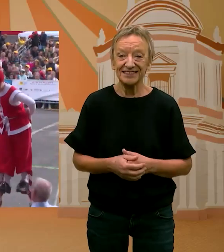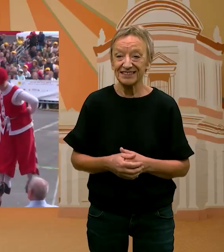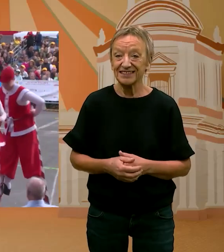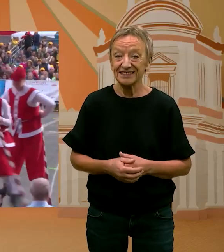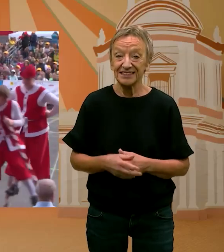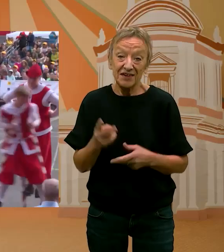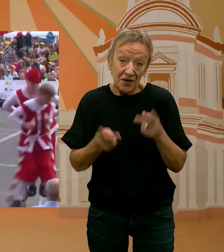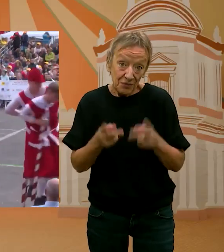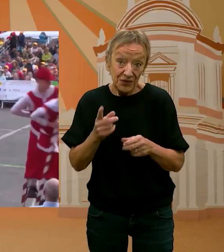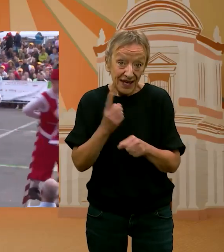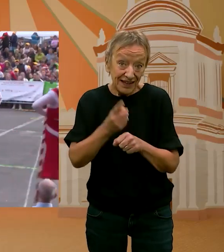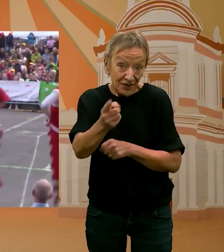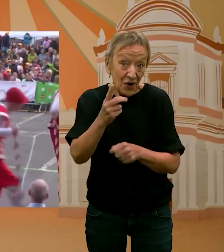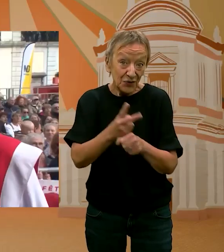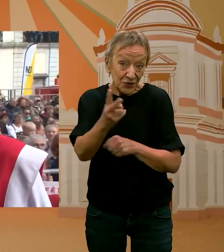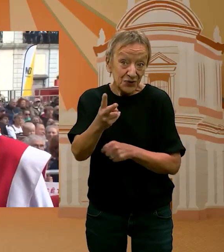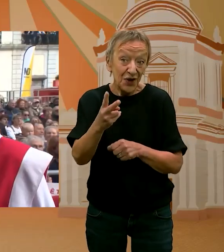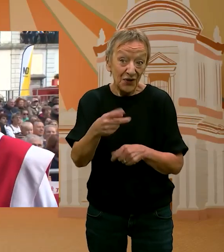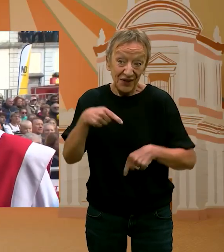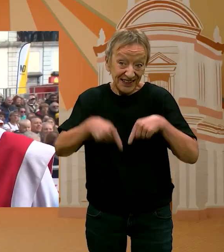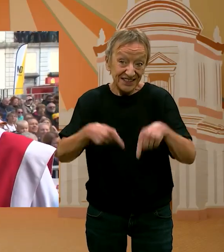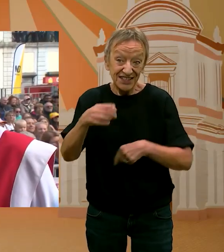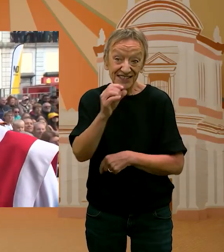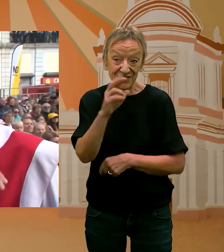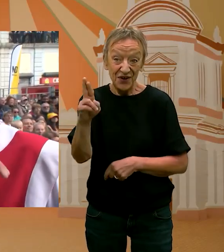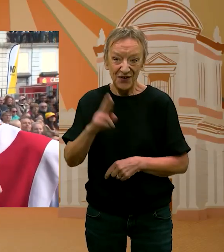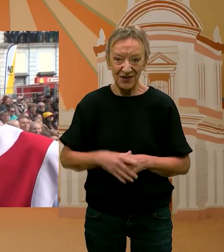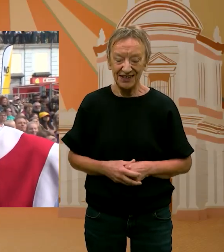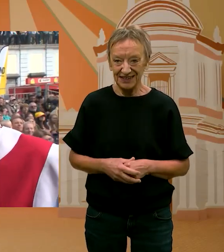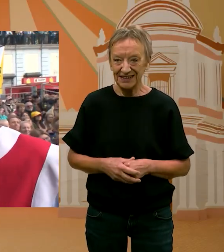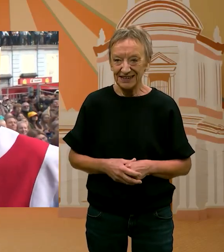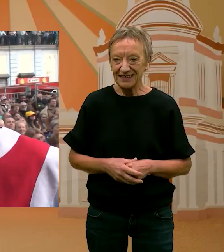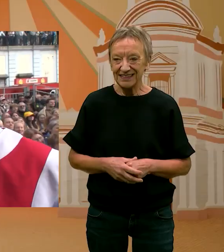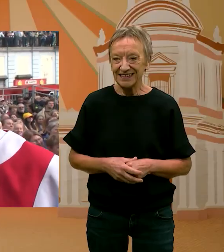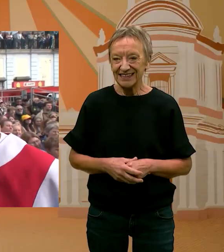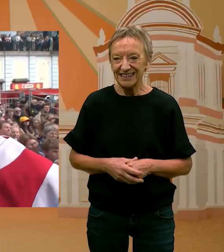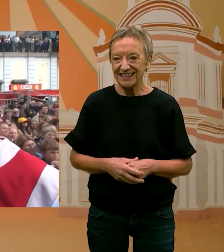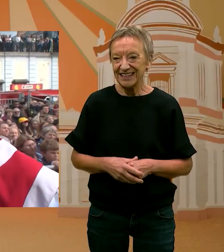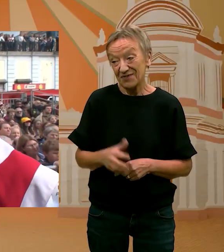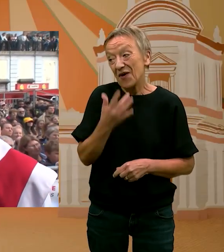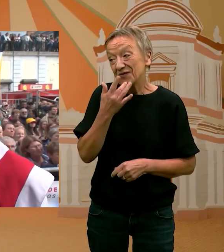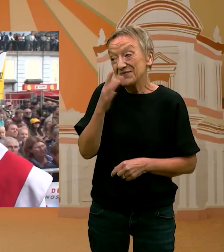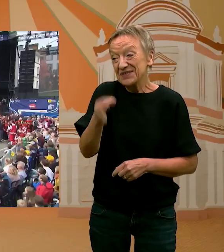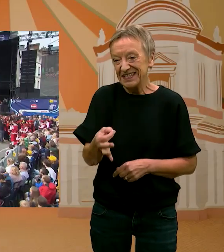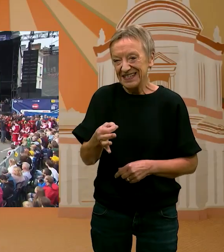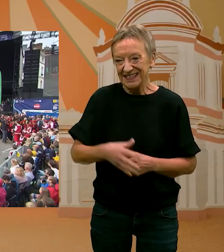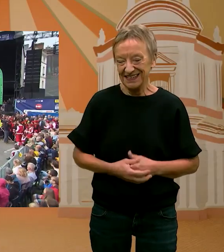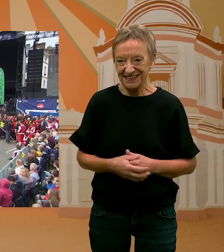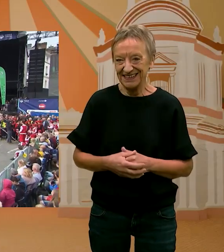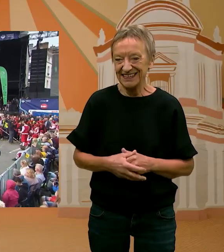l'année prochaine, dans 2 ans. Avoir l'argent, ça peut permettre peut-être de rêver autre chose. Ouais, j'aimerais bien vraiment. L'échasse d'or, c'est quelque chose que tout